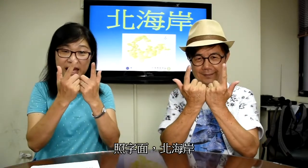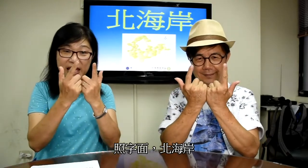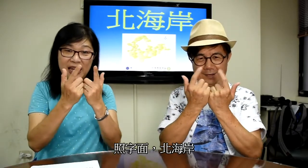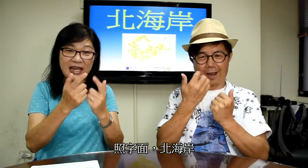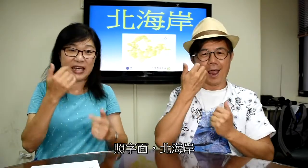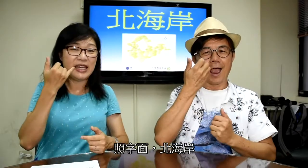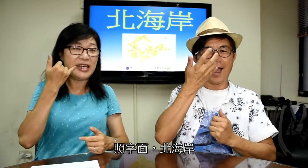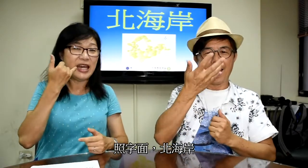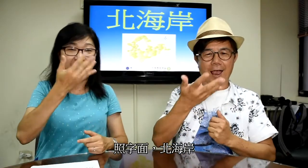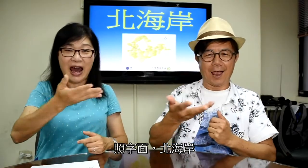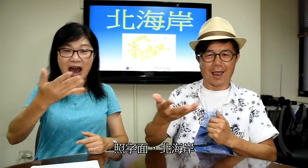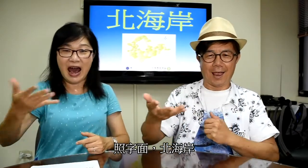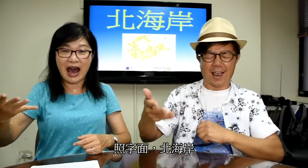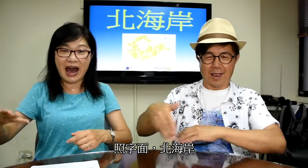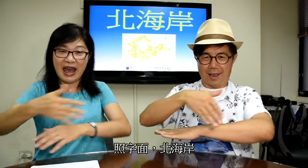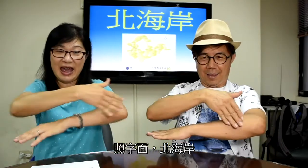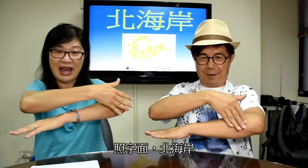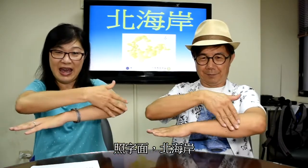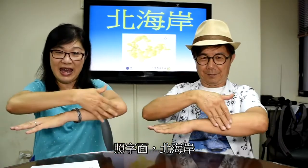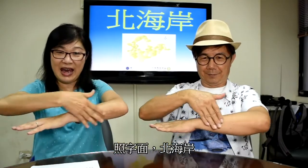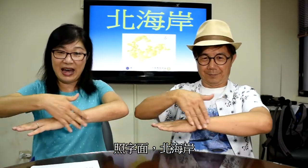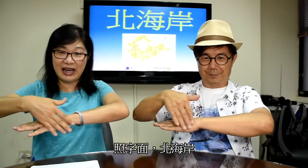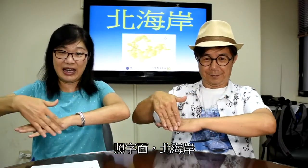北海岸，